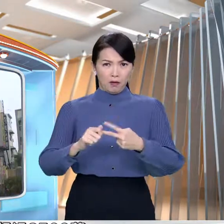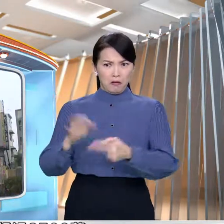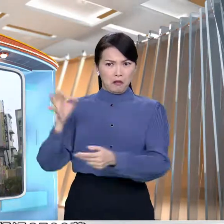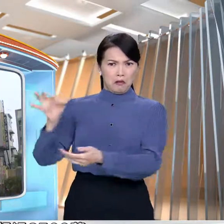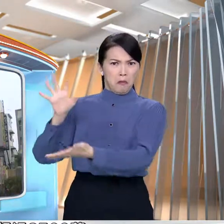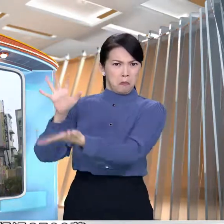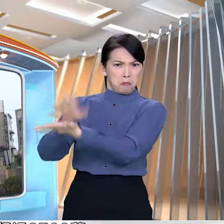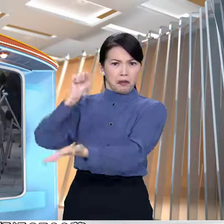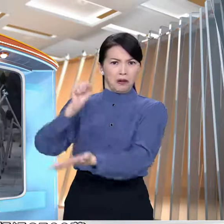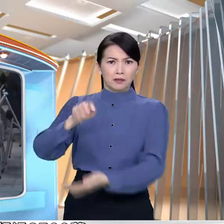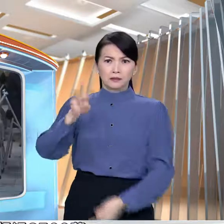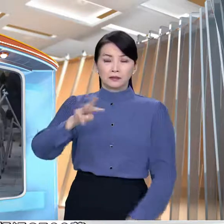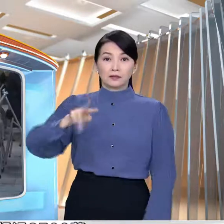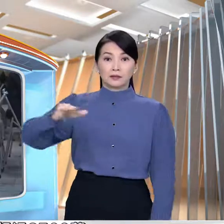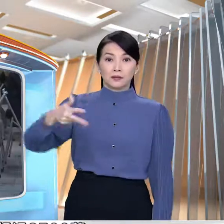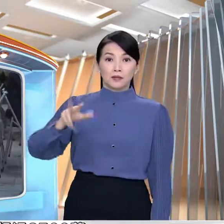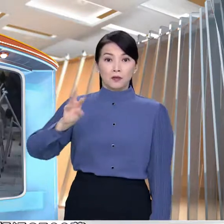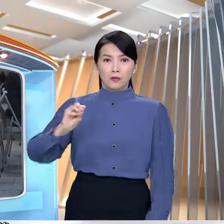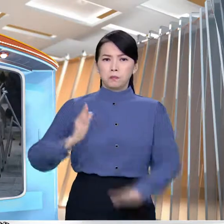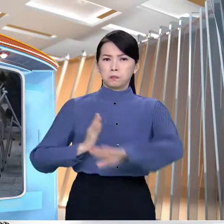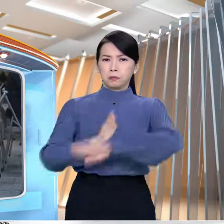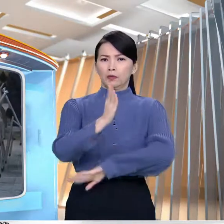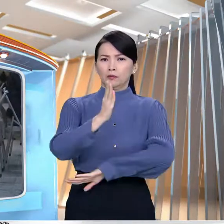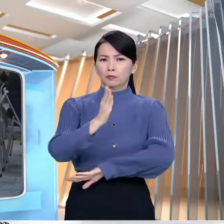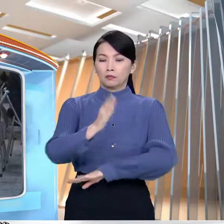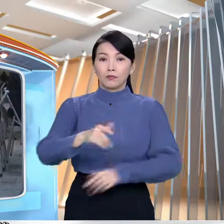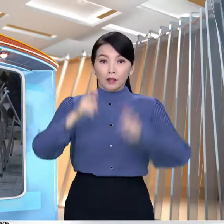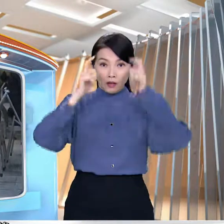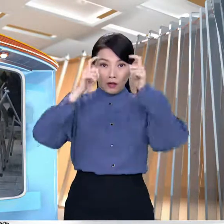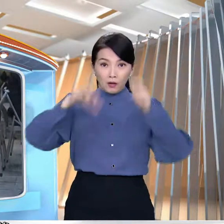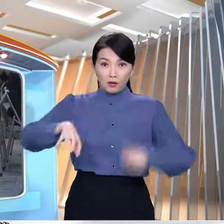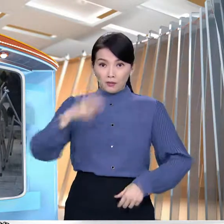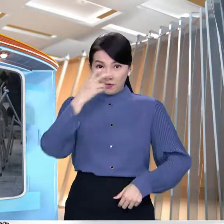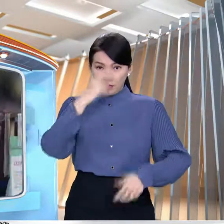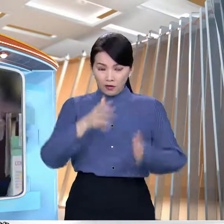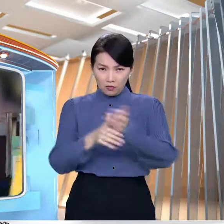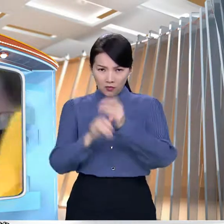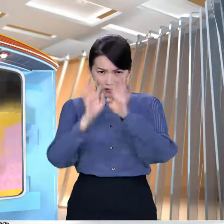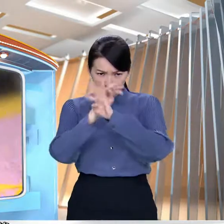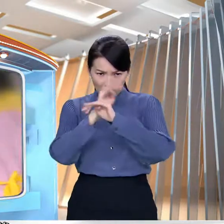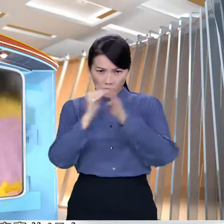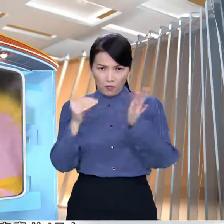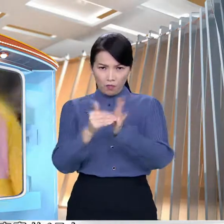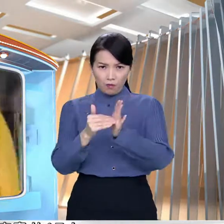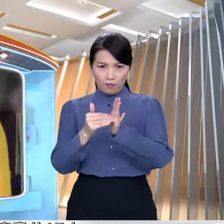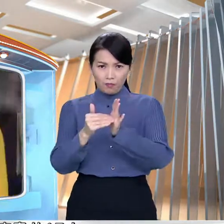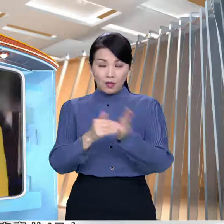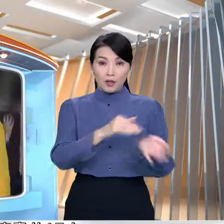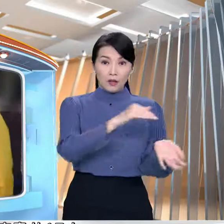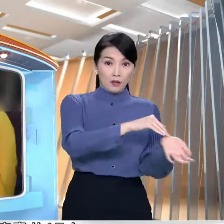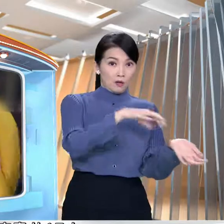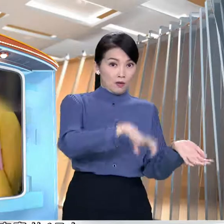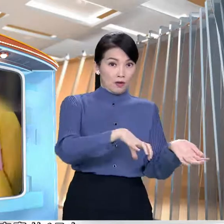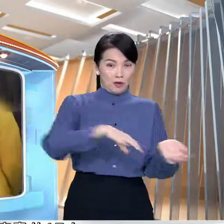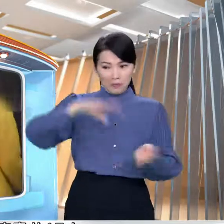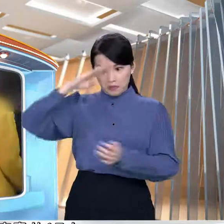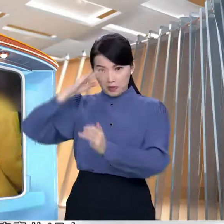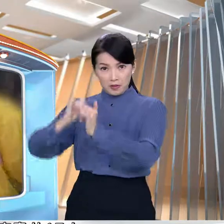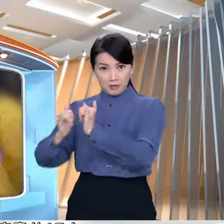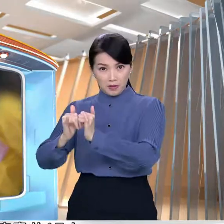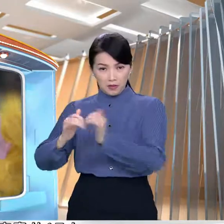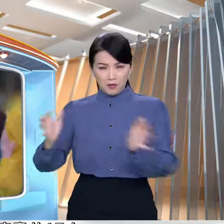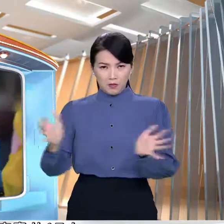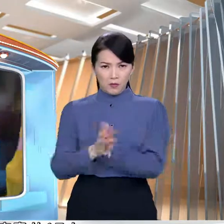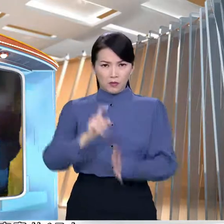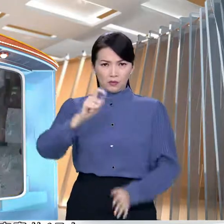了3700万元。高雄地检署调查之后，起诉了院方人员以及